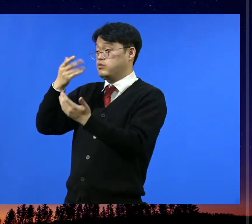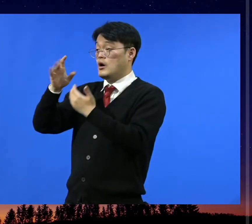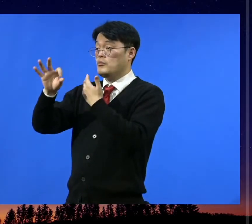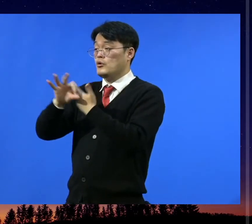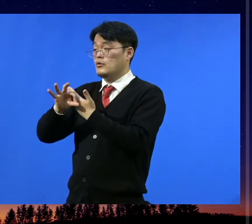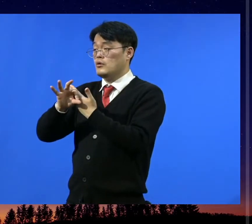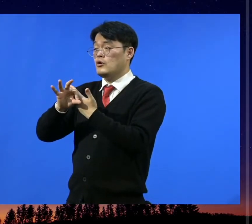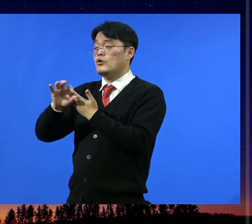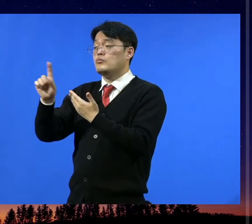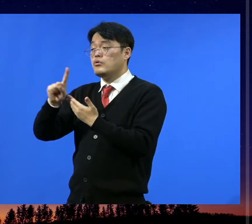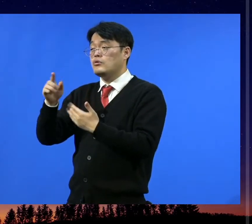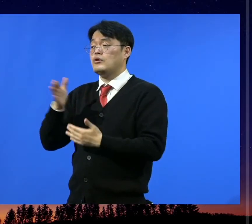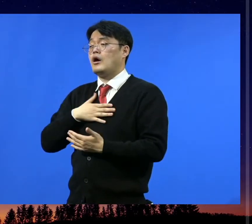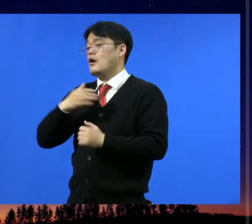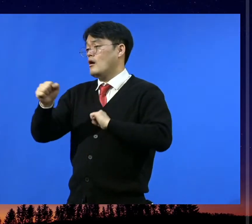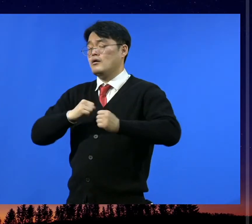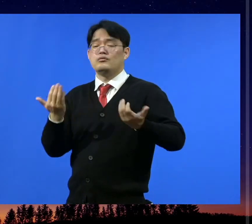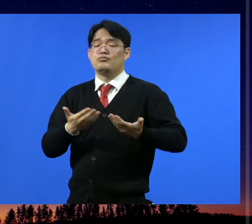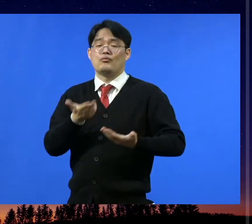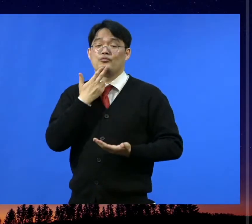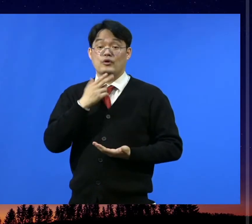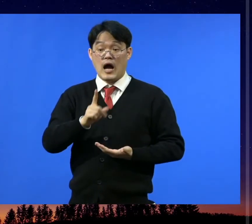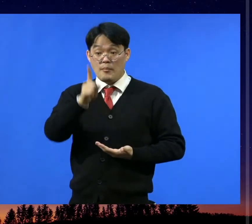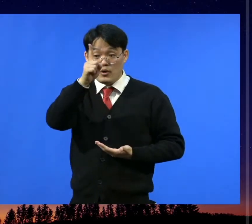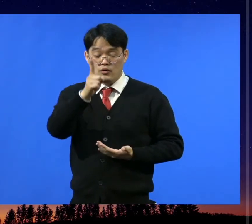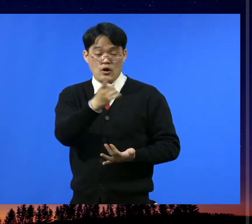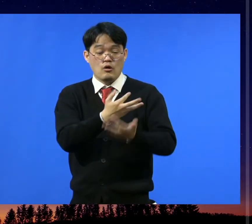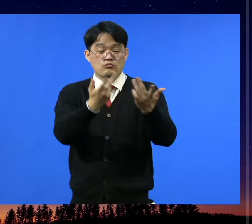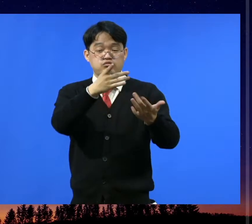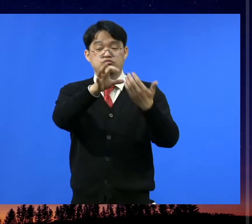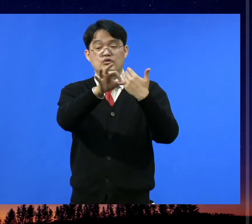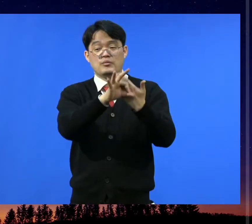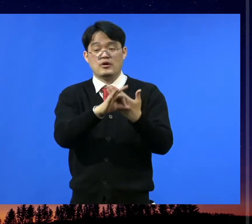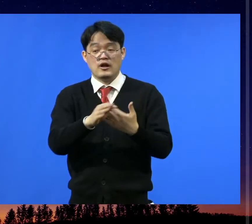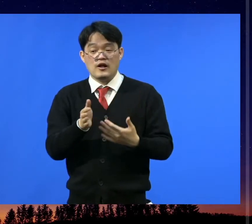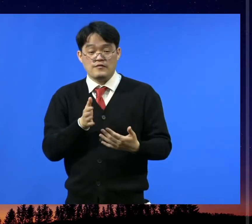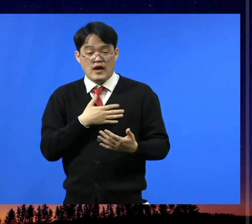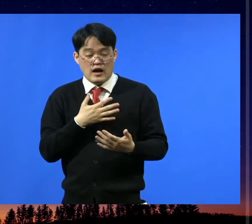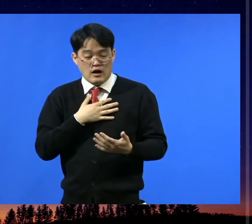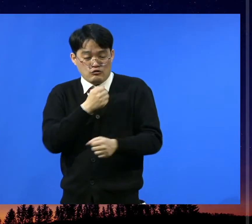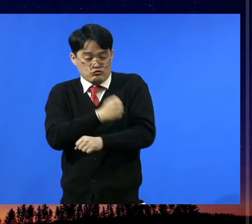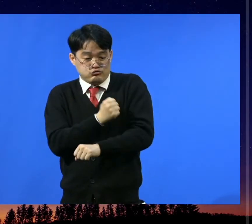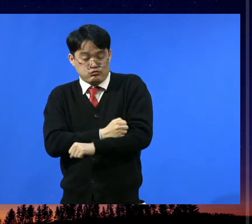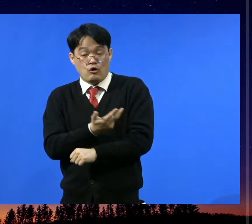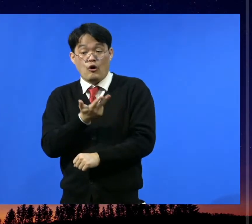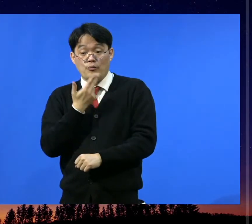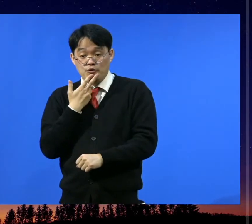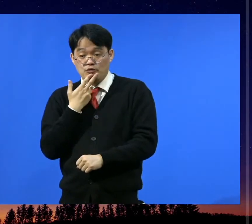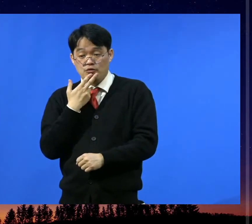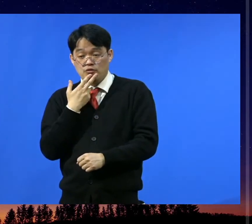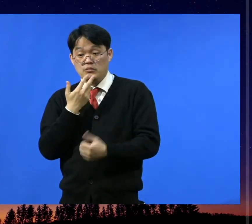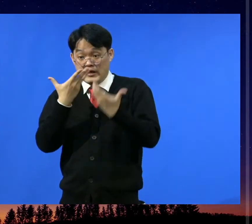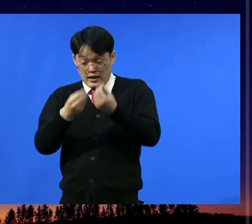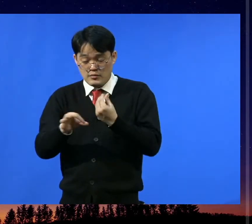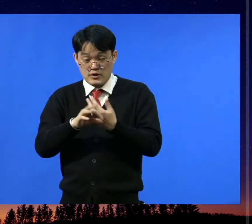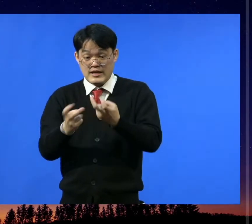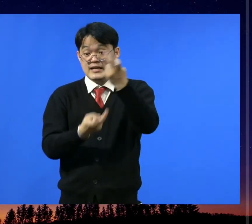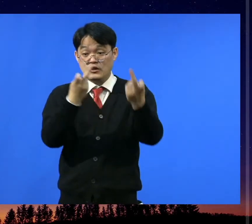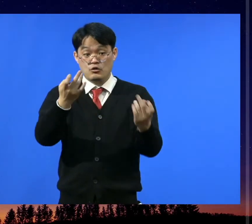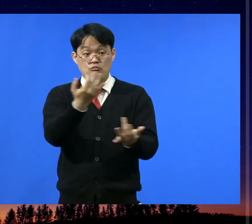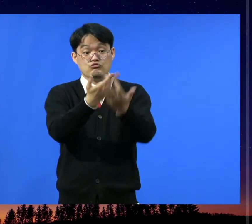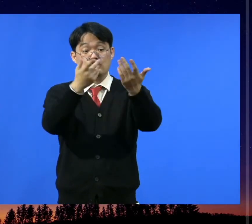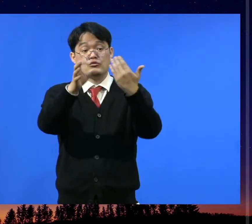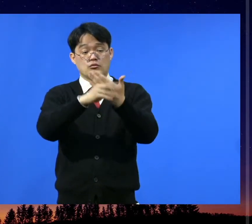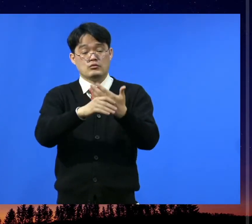불이 타는 거예요. 네. 교회도 마찬가지예요. 여러분, 기도에 불이 붙은 교회가 있어요. 그 붙은 교회는 뭐 할 게